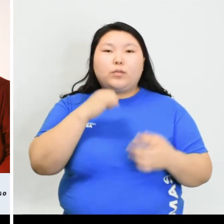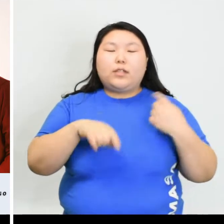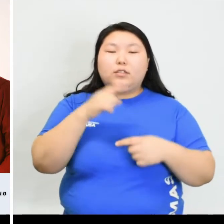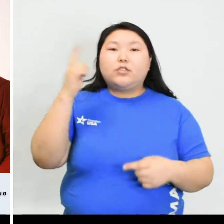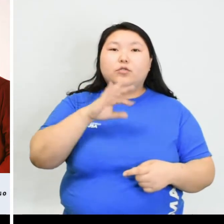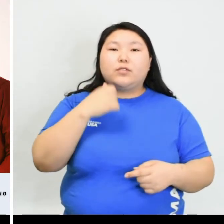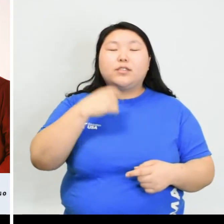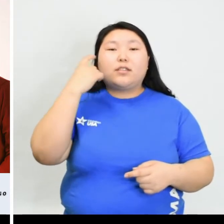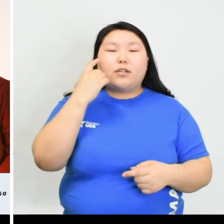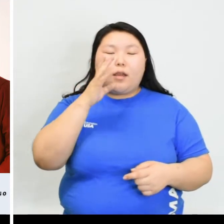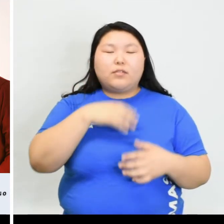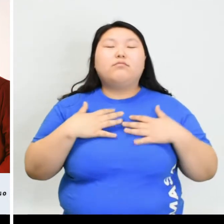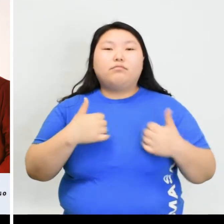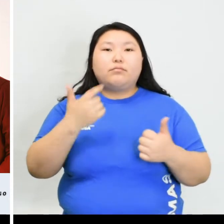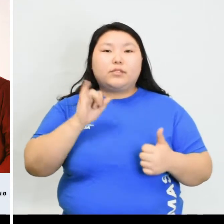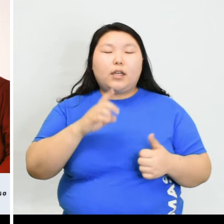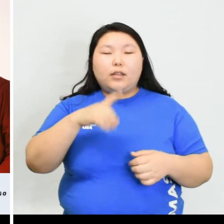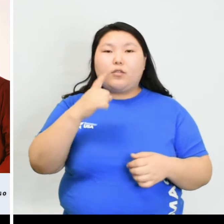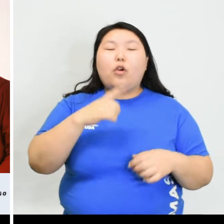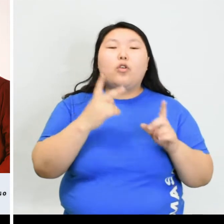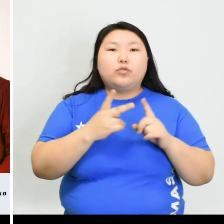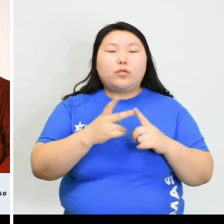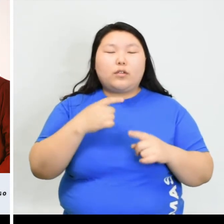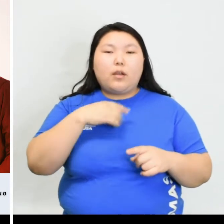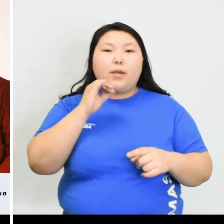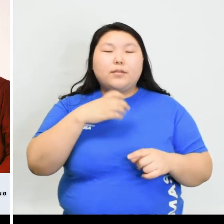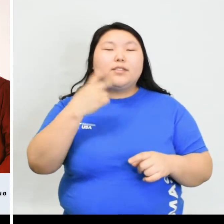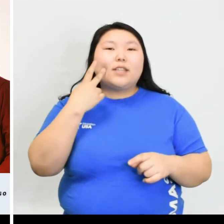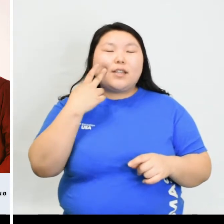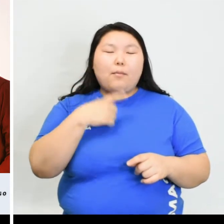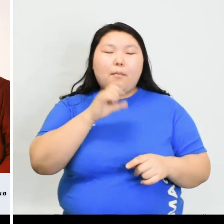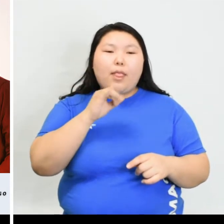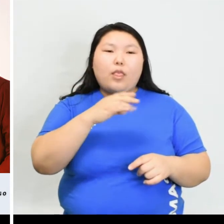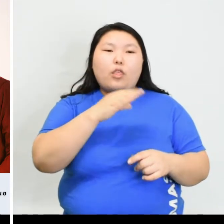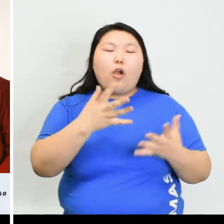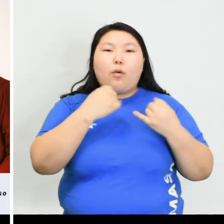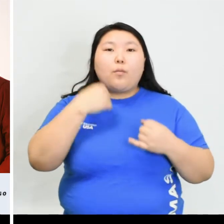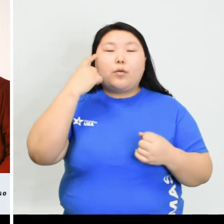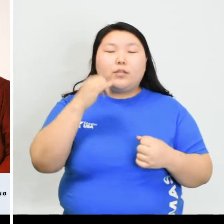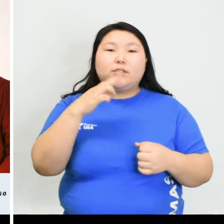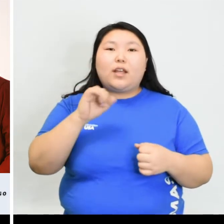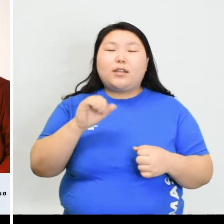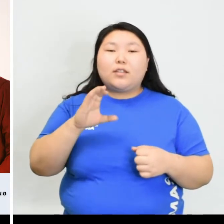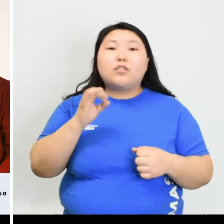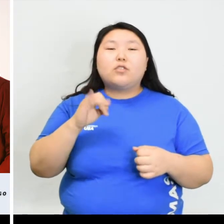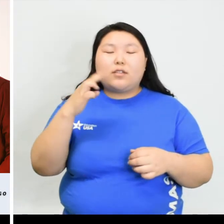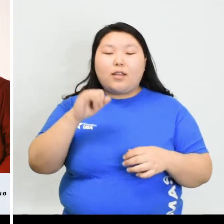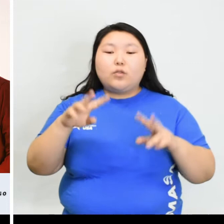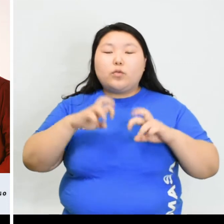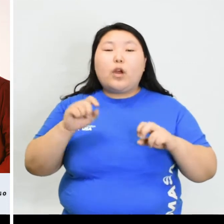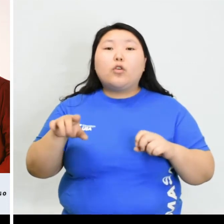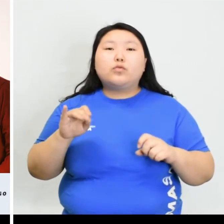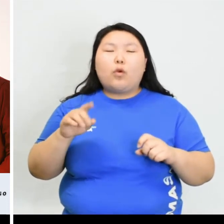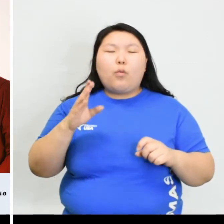шиг санагдал амар шантарч ирсэн. Тэгээ нэгдүгээр хоёрдугаарт одоо энэ би чинь дандаад нөгөө нэг бэлэн тоон дээр бодож ирсэн. Data research гэдэг чинь data судалгаа гэдэг